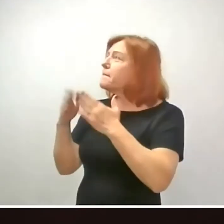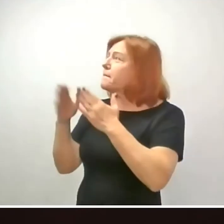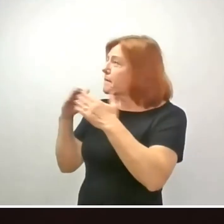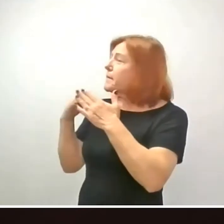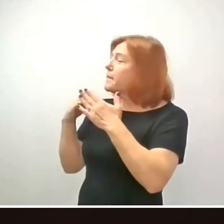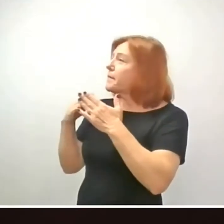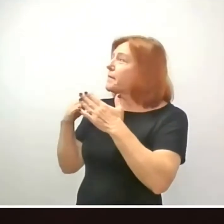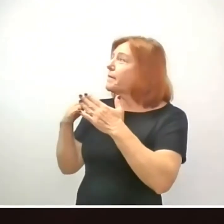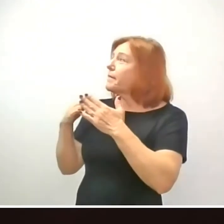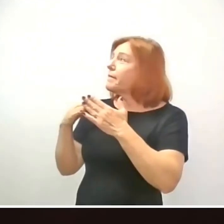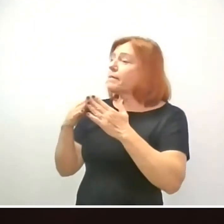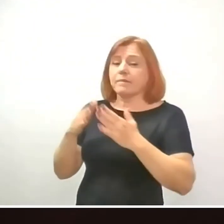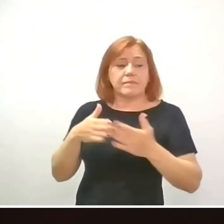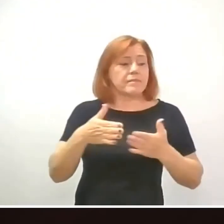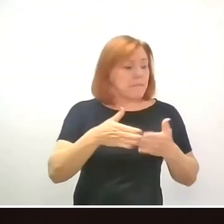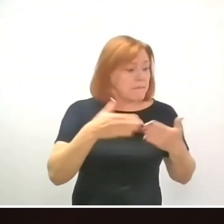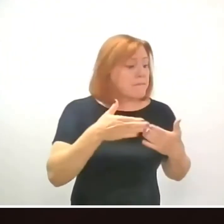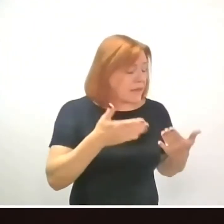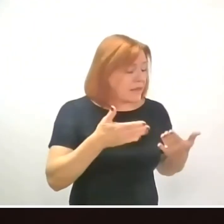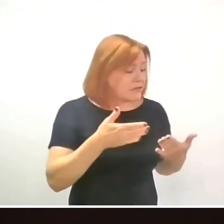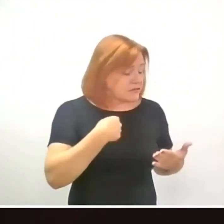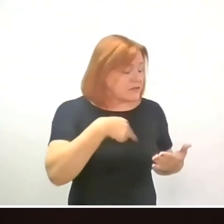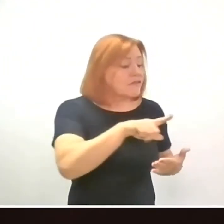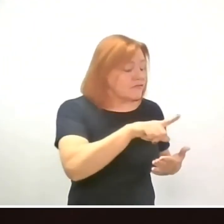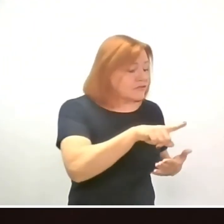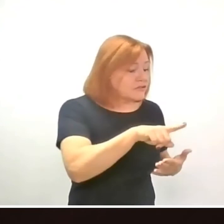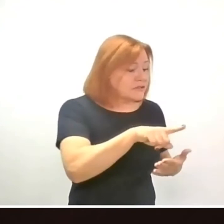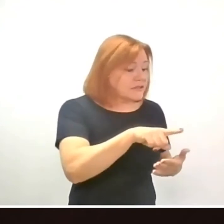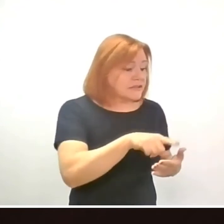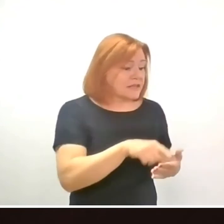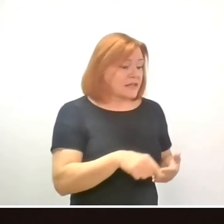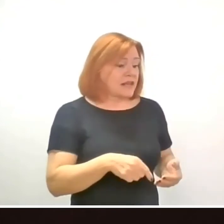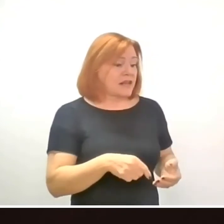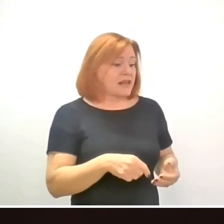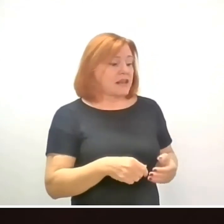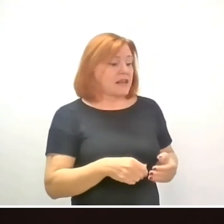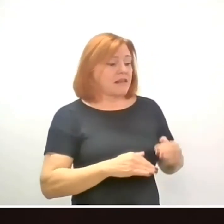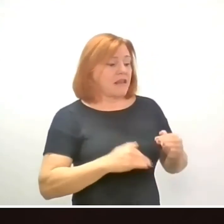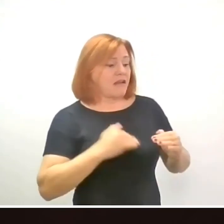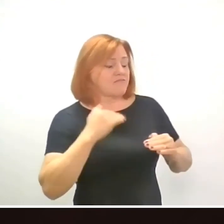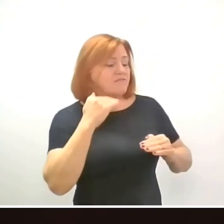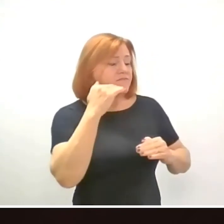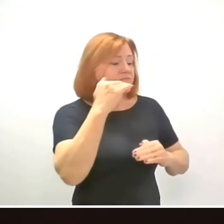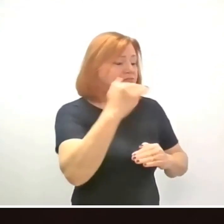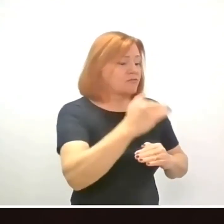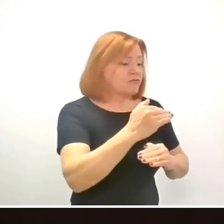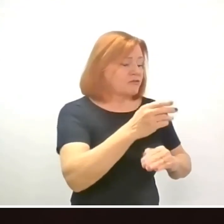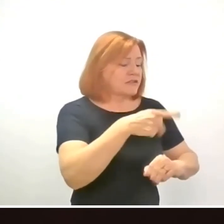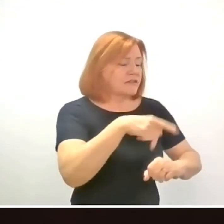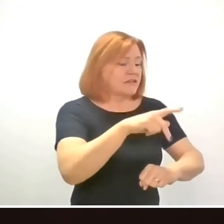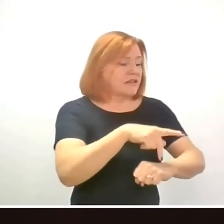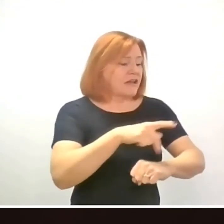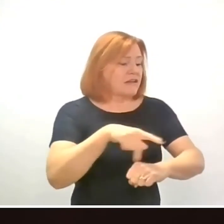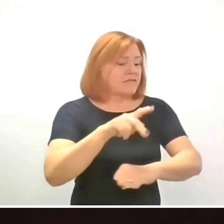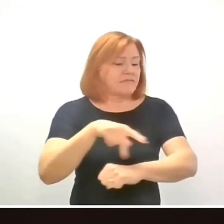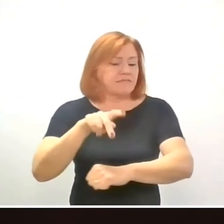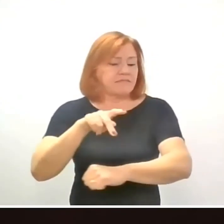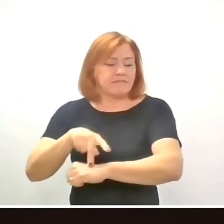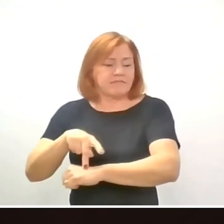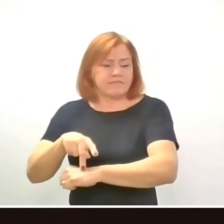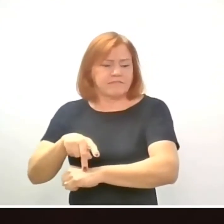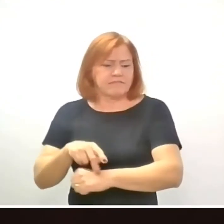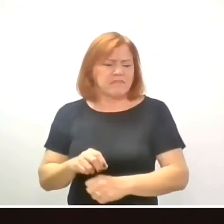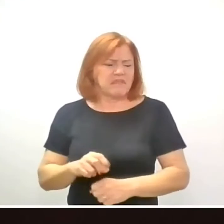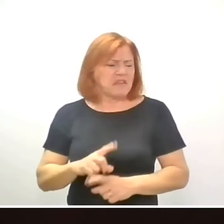da terra por tua possessão. Essas autoridades clandestinas aqui na terra tentam usurpar